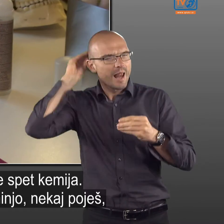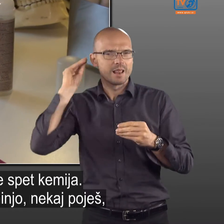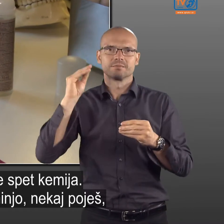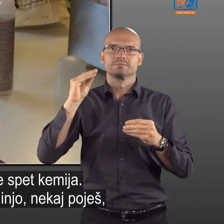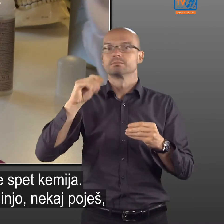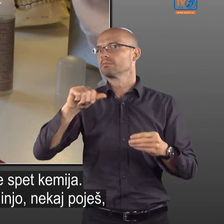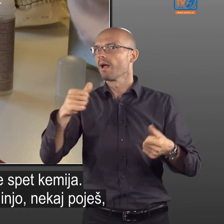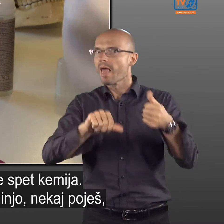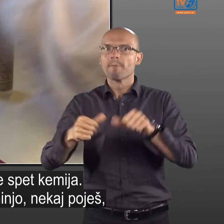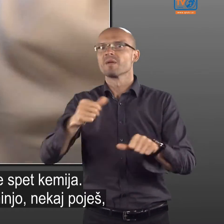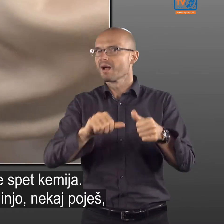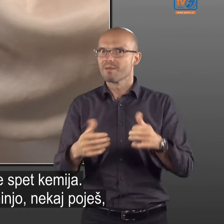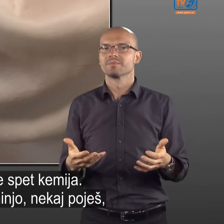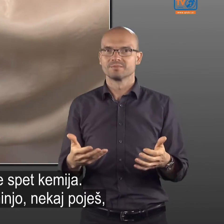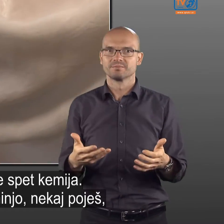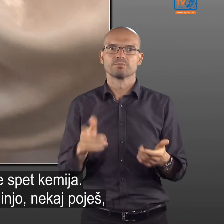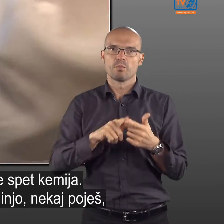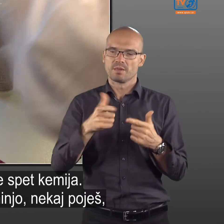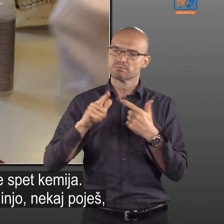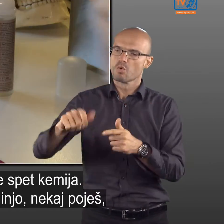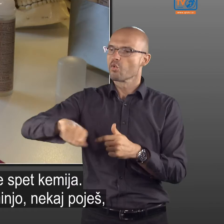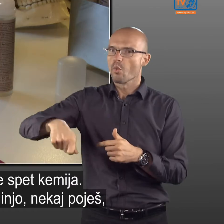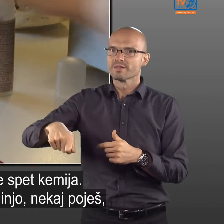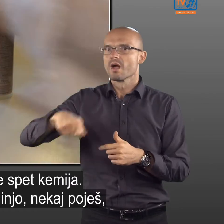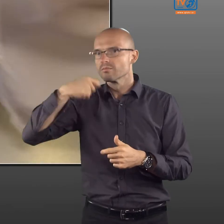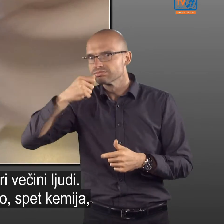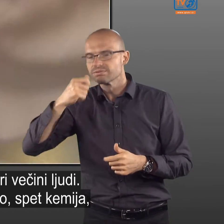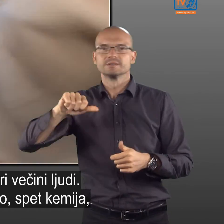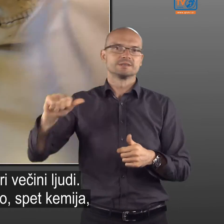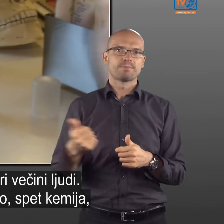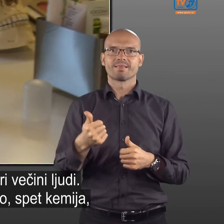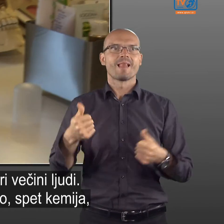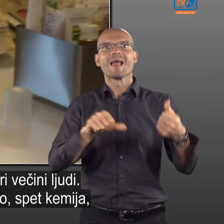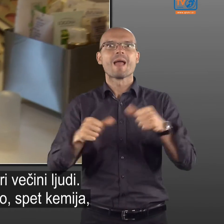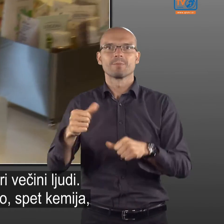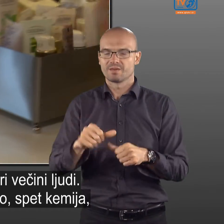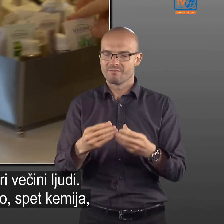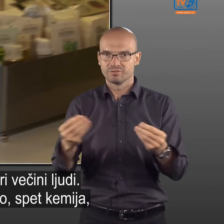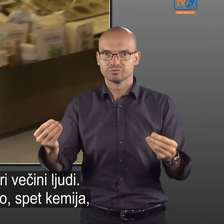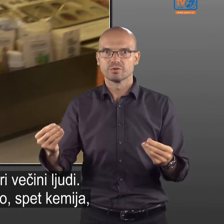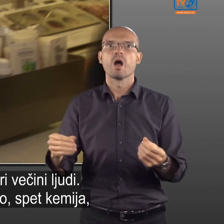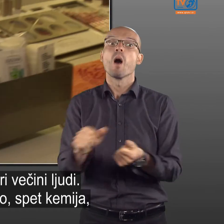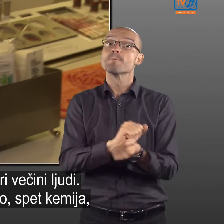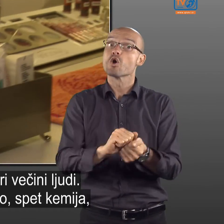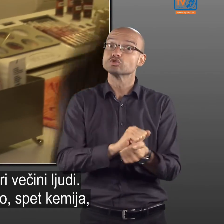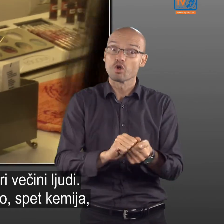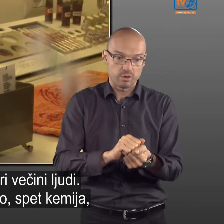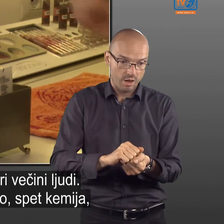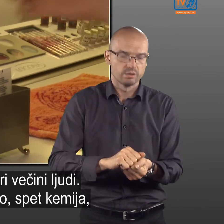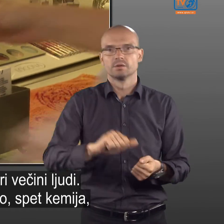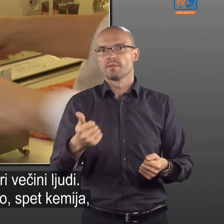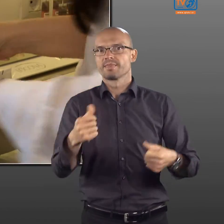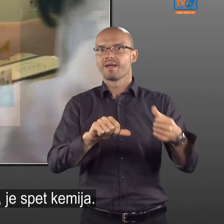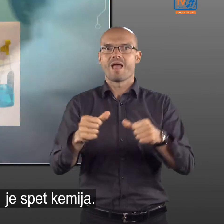lase, je spet kemija, potem greš v kuhno, nekaj poješ, je spet kemija pri večini ljudi, pomiješ posodo, je